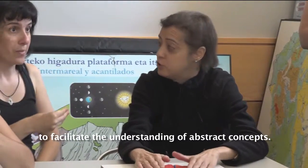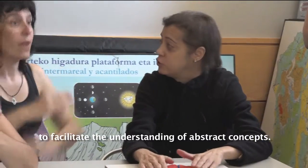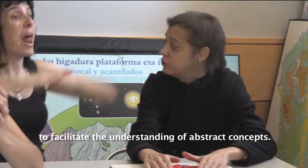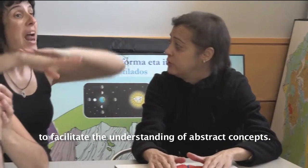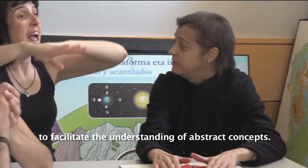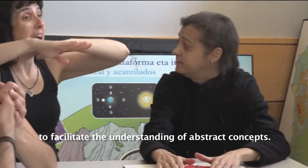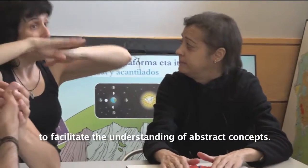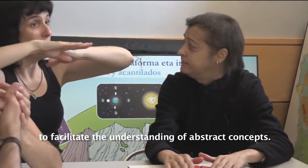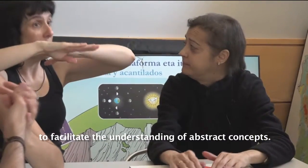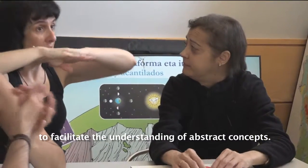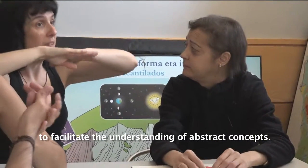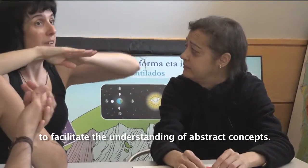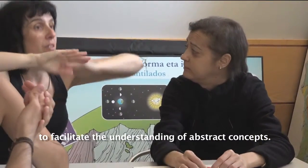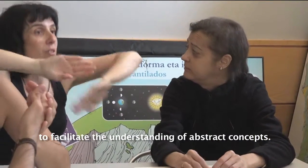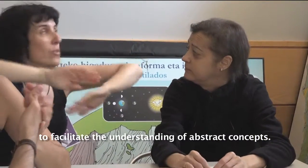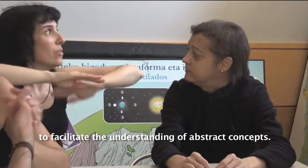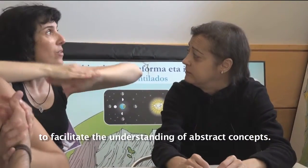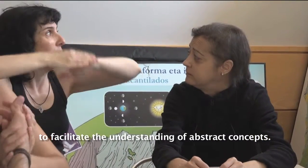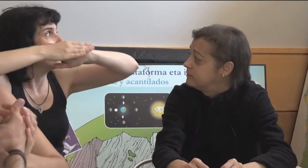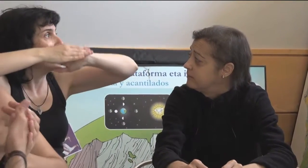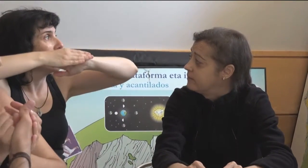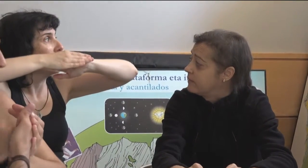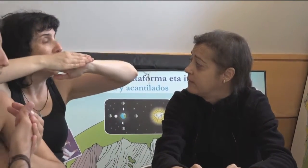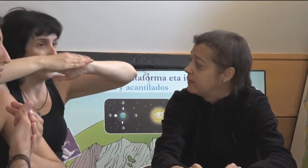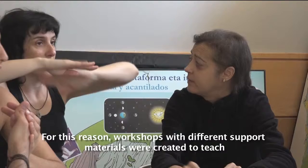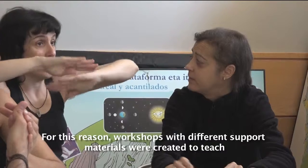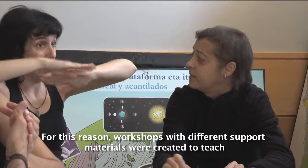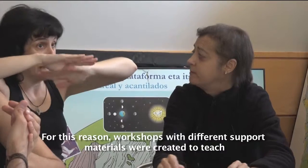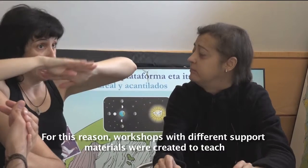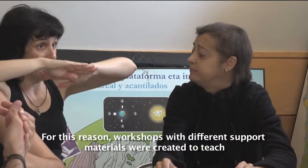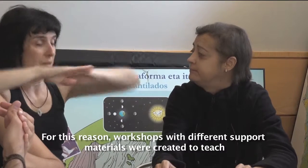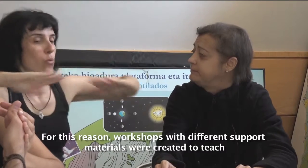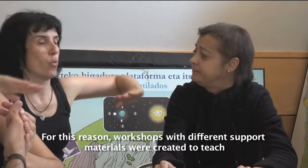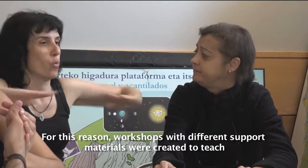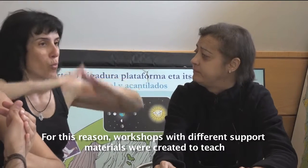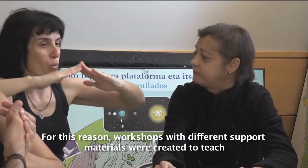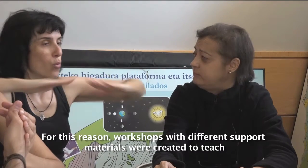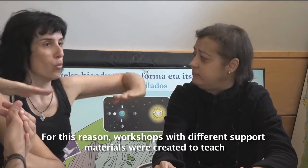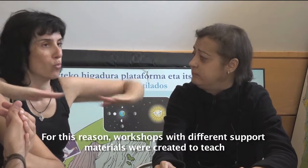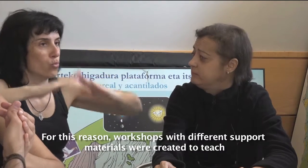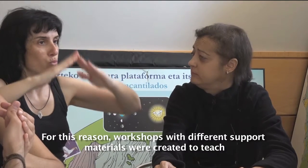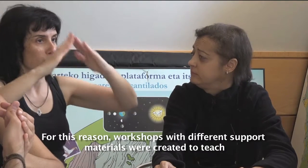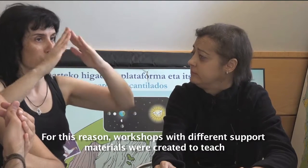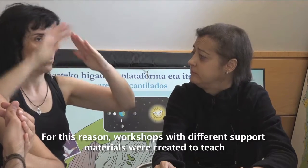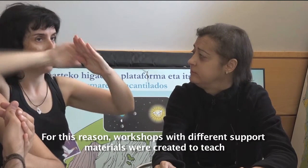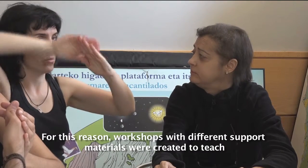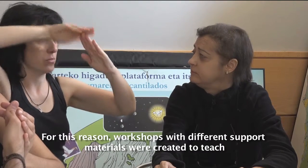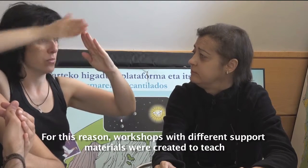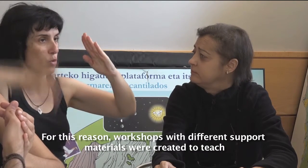las posibilidades que brindan los modelos. Para ello, antes de visitar las rocas de la playa de Zumaya, se